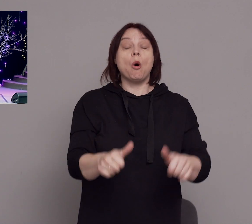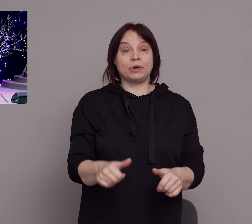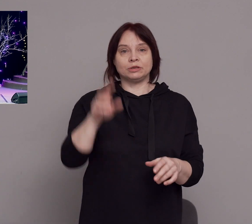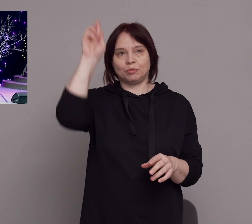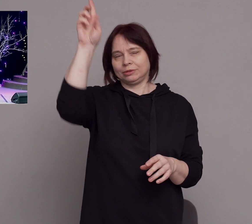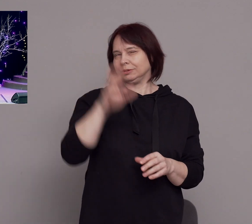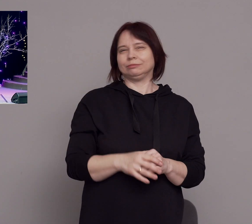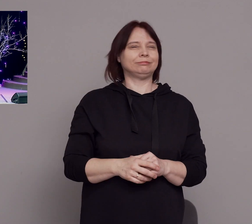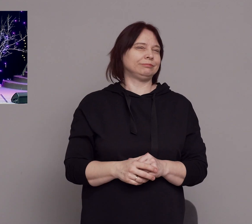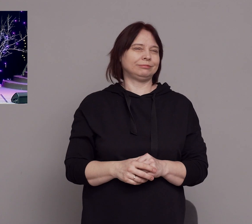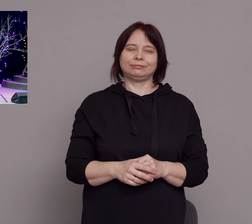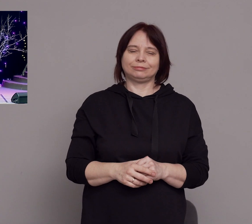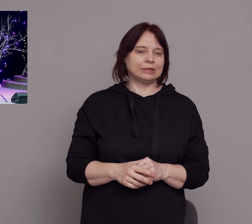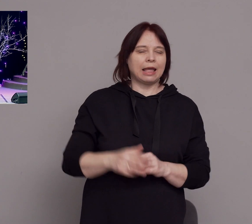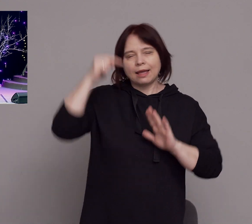что это